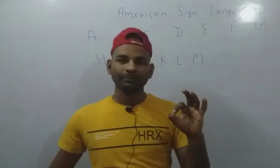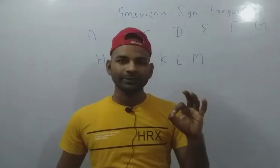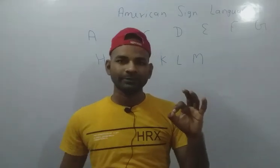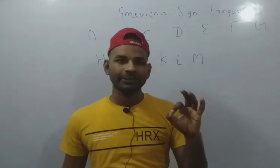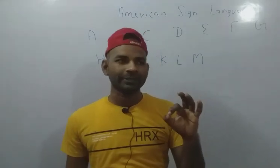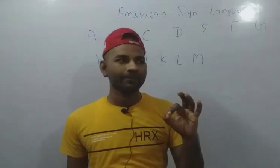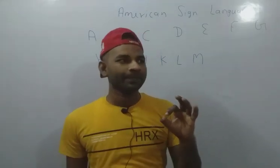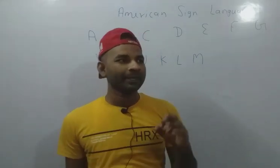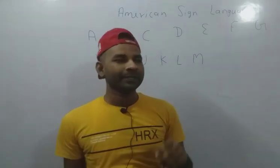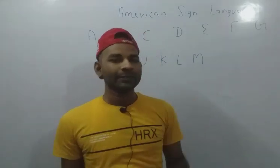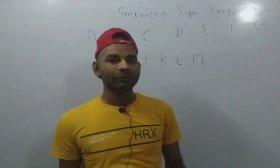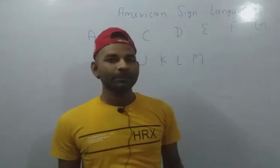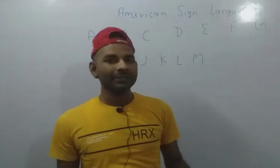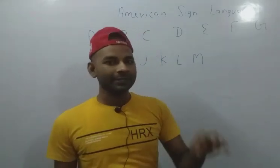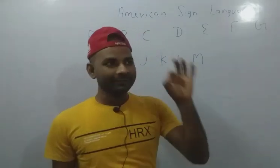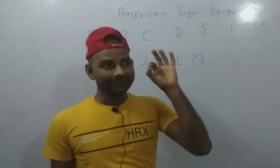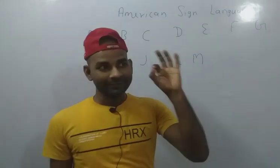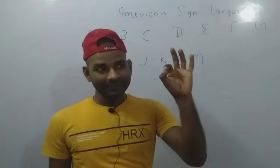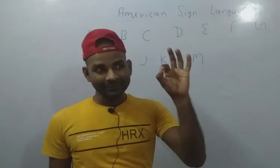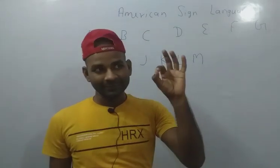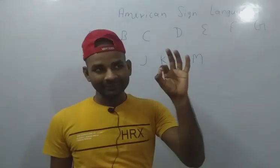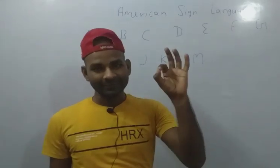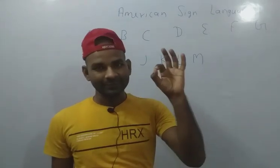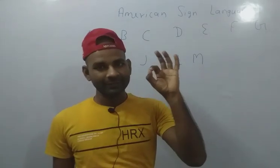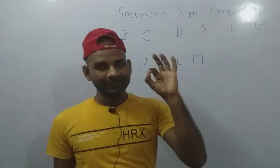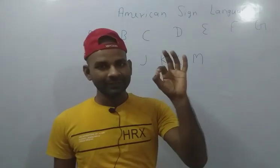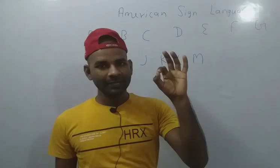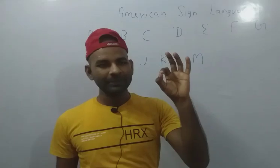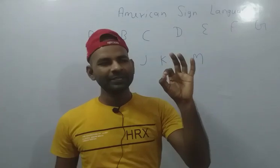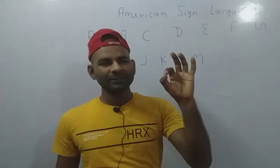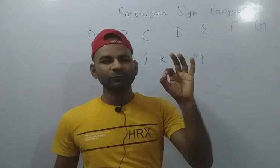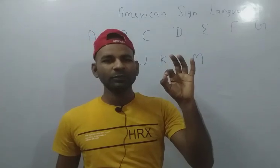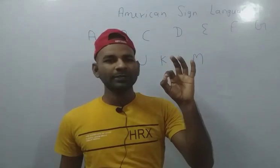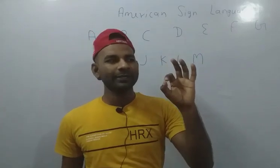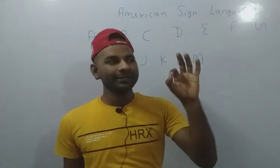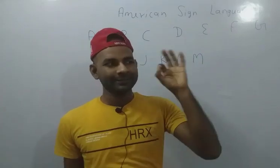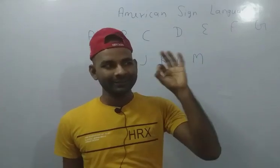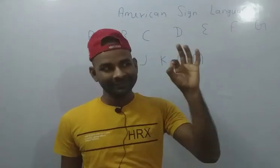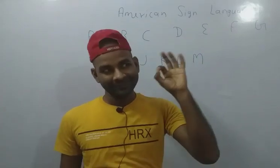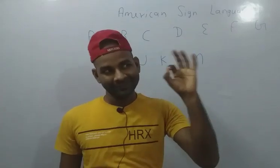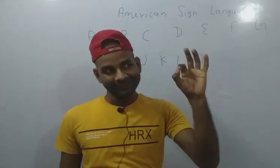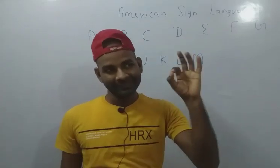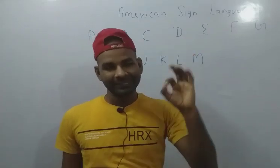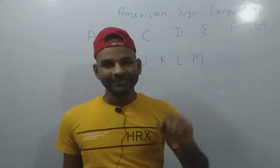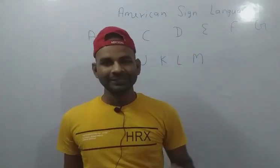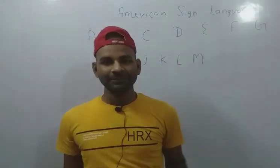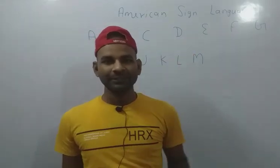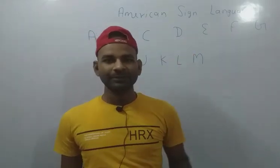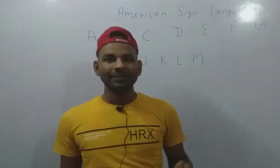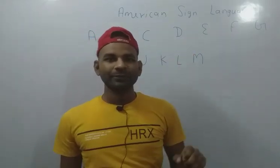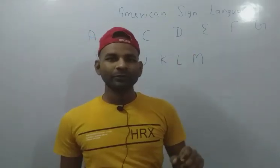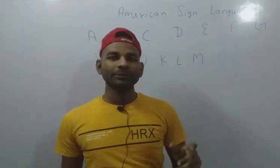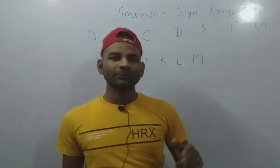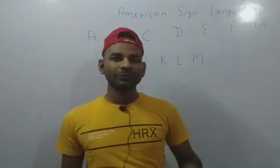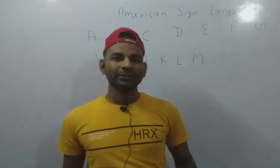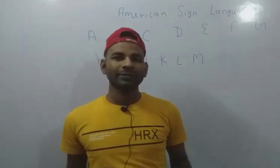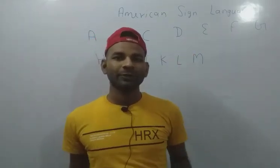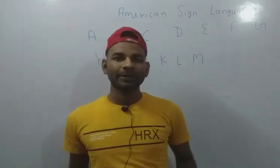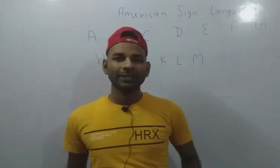मस्त, बढ़िया, तो आप पता क्या ऐसे कहते हैं। आप ही नहीं, मतलब कोई भी कहेगा ऐसे। इसका मतलब कोई आपसे पूछे, और भाई आपने